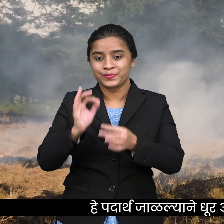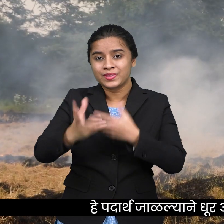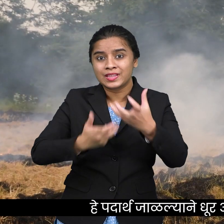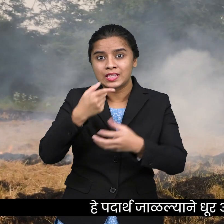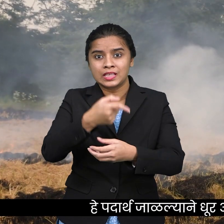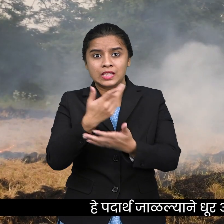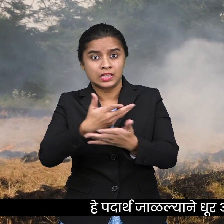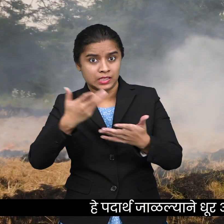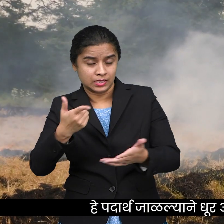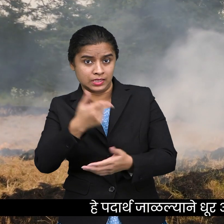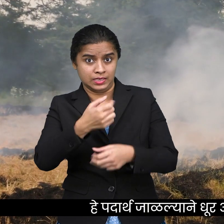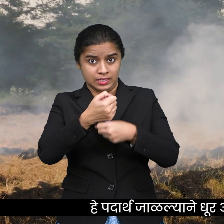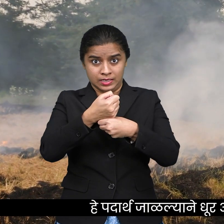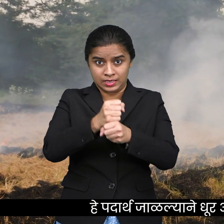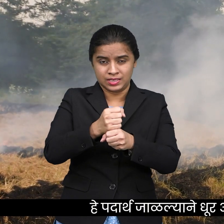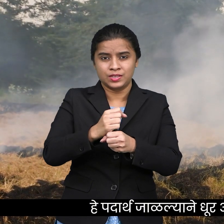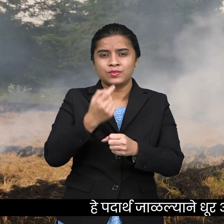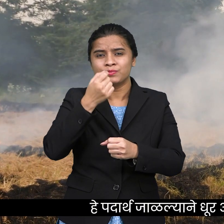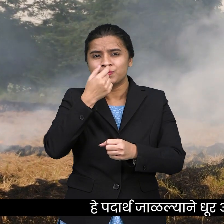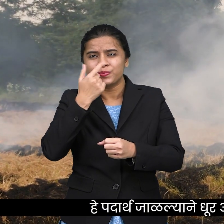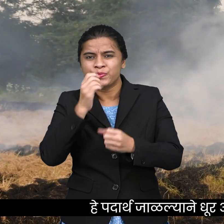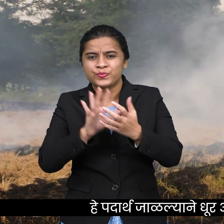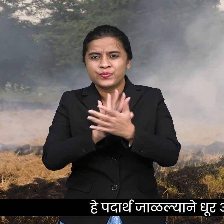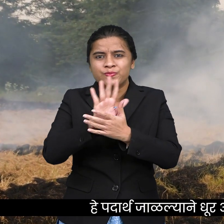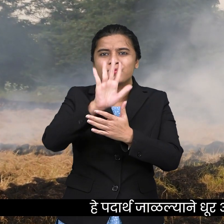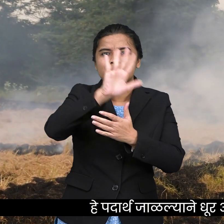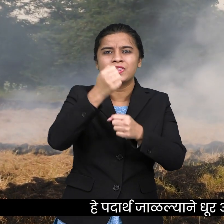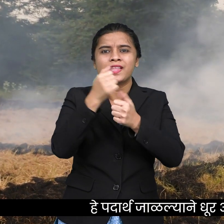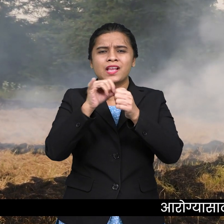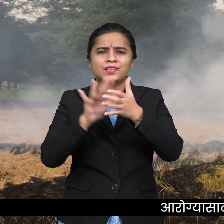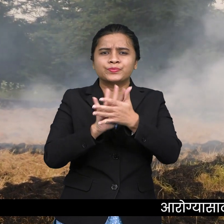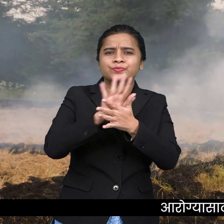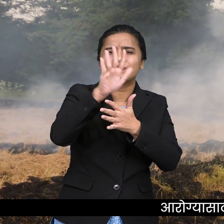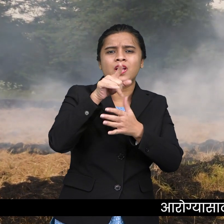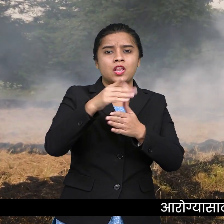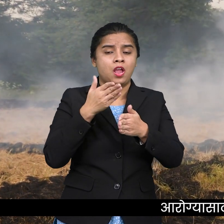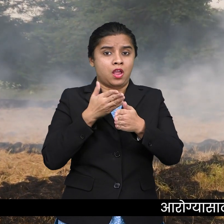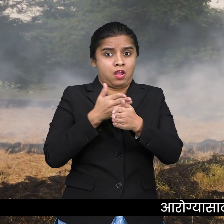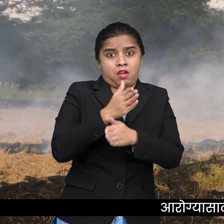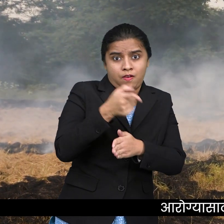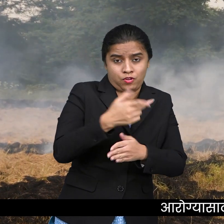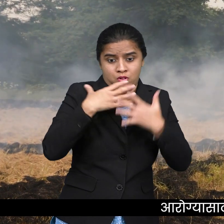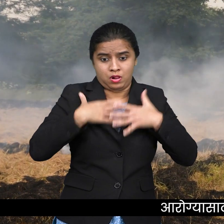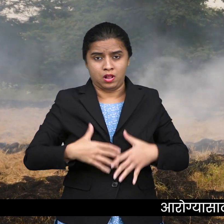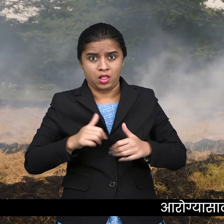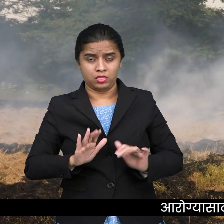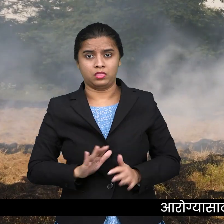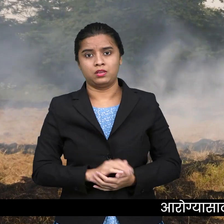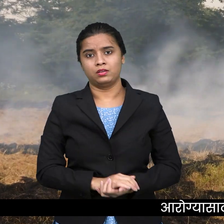हे पदार्थ जाळल्याने धूर आणि वायू निर्माण होतो, जो आपल्या आरोग्यासाठी हानिकारक असतात.